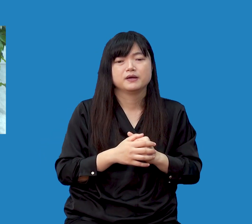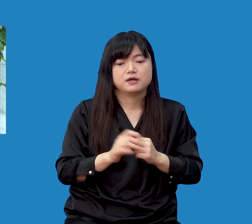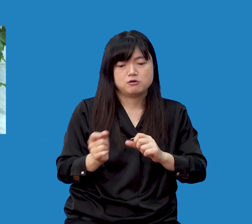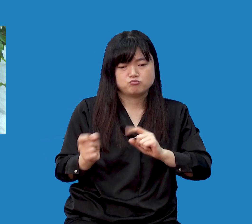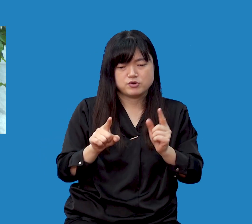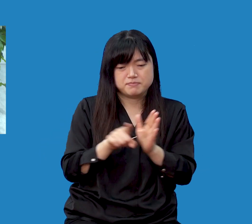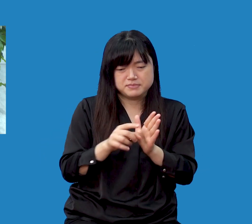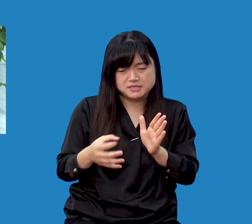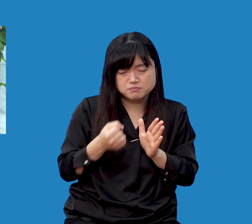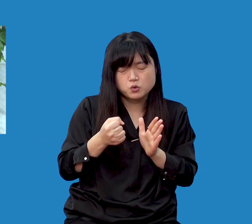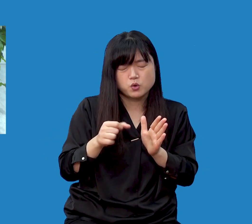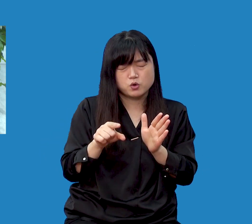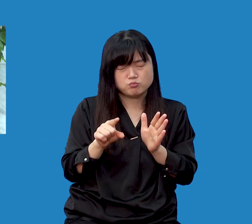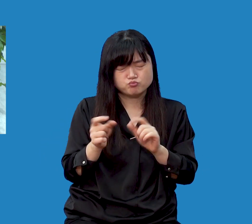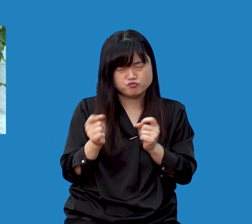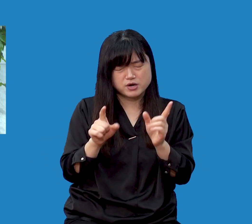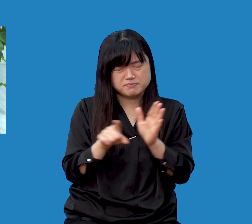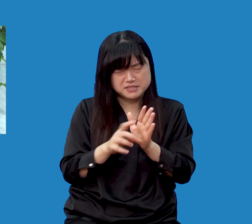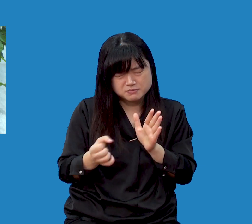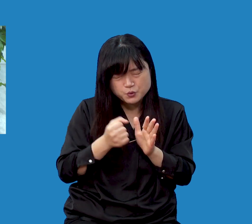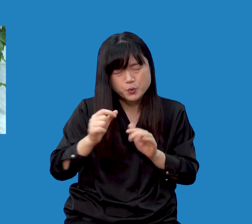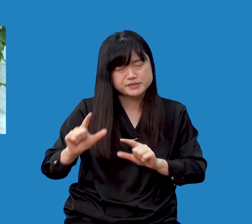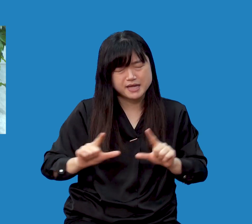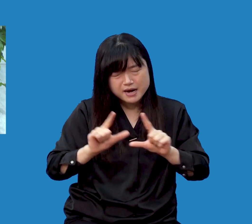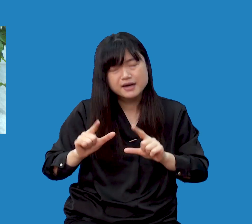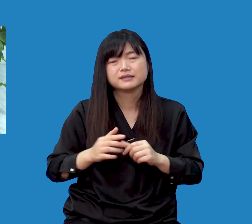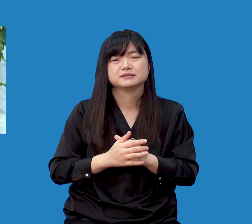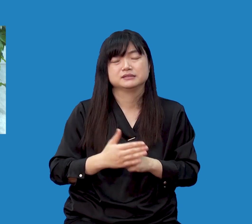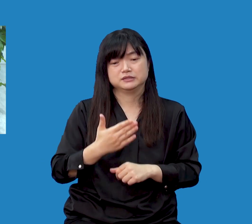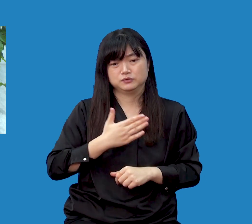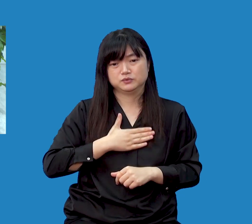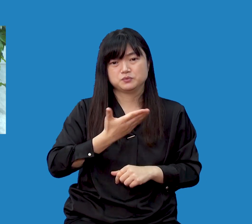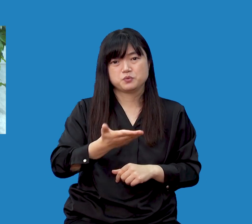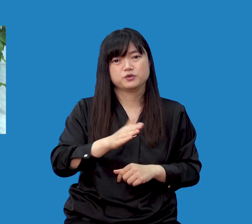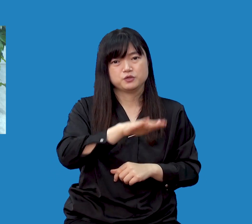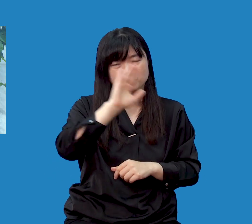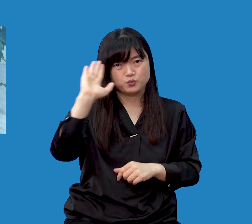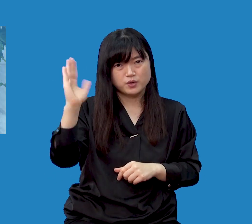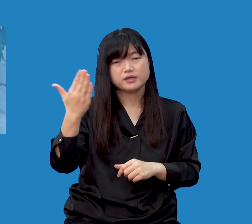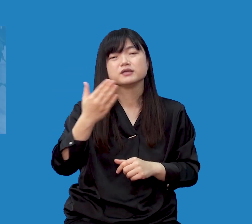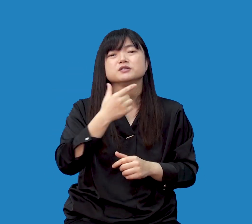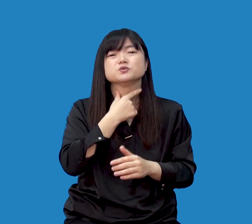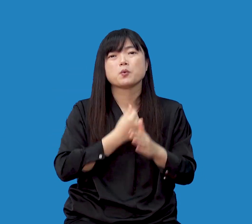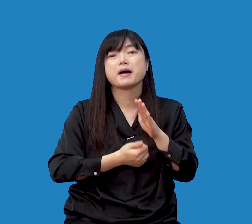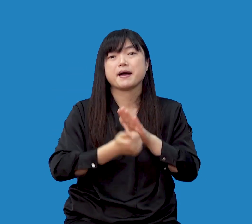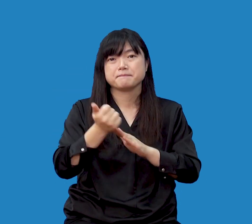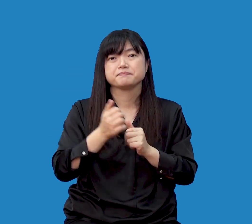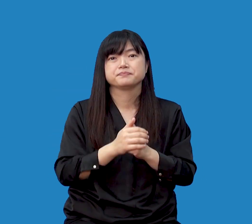부활신앙으로 살아가는 우리 모두가 되기를 소망합니다.